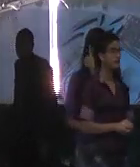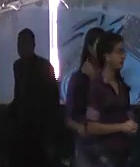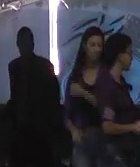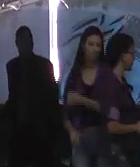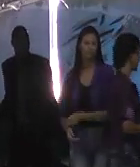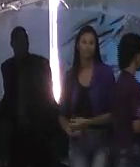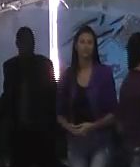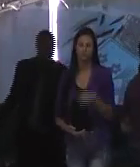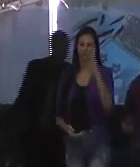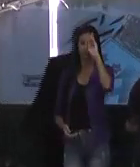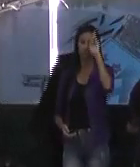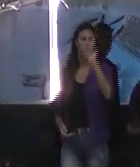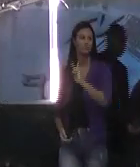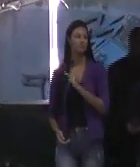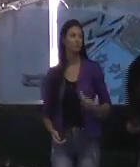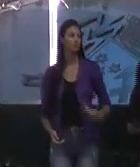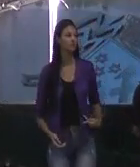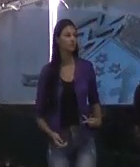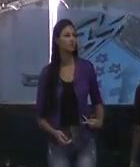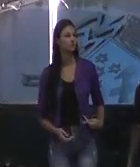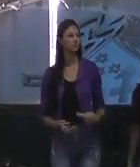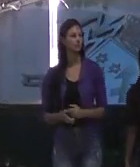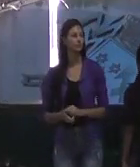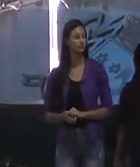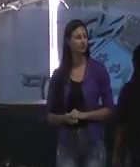Senhor presidente, senhores vereadores,